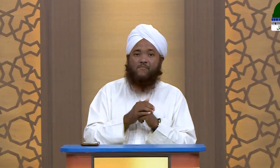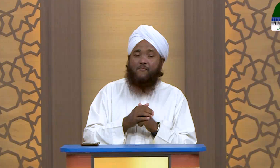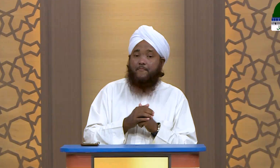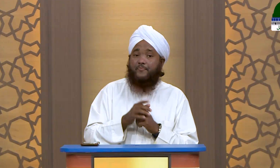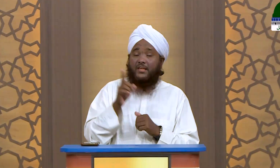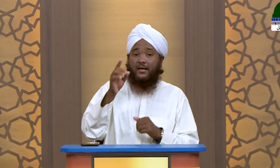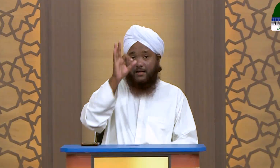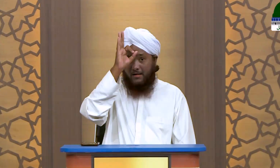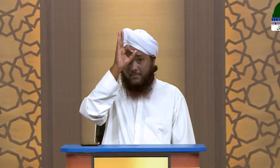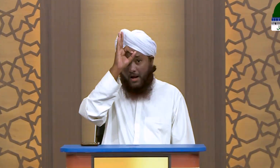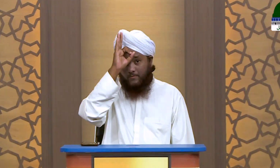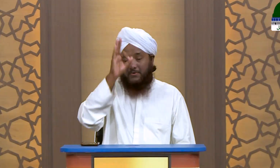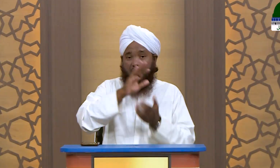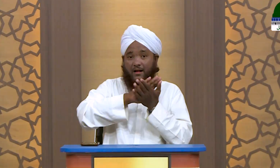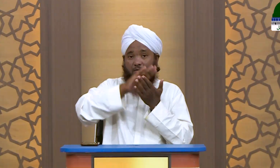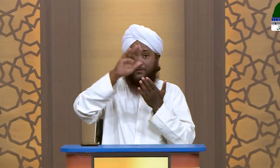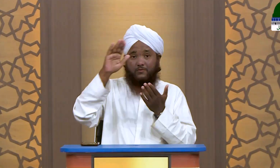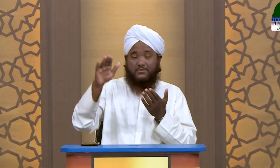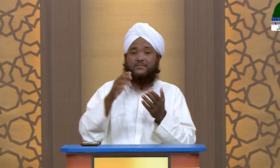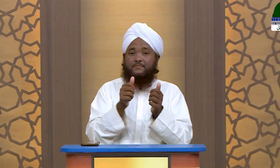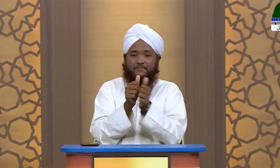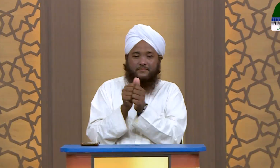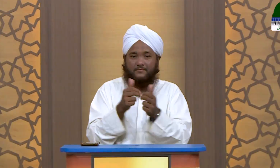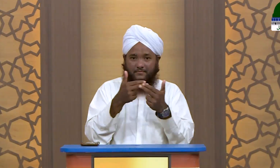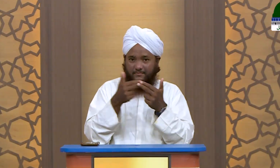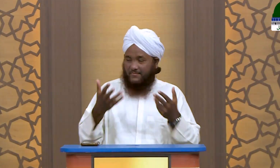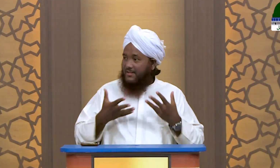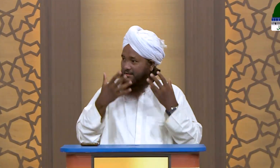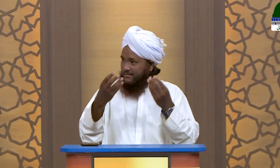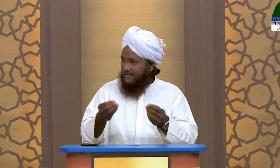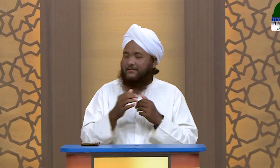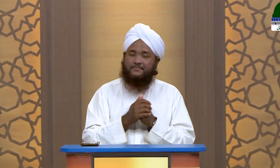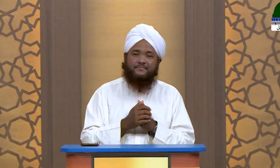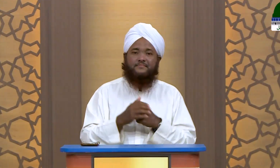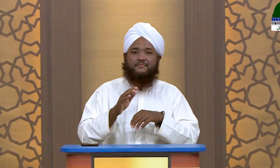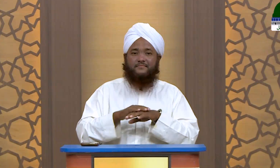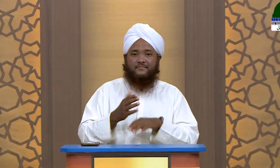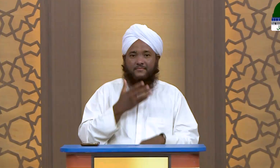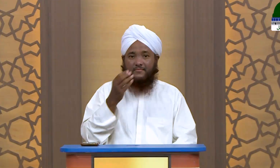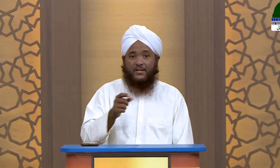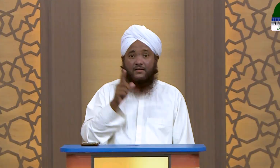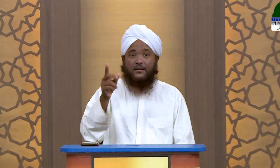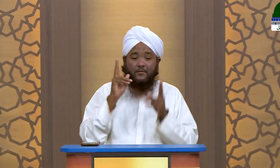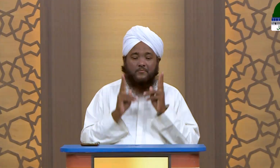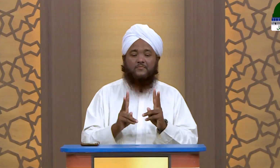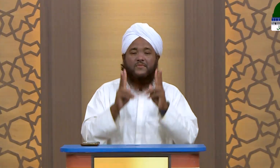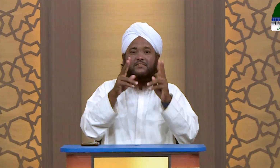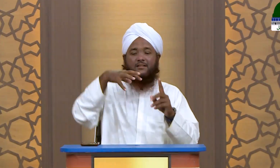امام حسین رضی اللہ عنہ کی علمی مجلس کی تعریف کرتے ہوئے ایک قریشی سے فرمایا مسجد نبوی شریف میں چلے جاؤ، وہاں